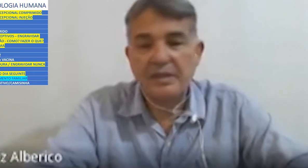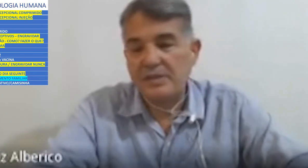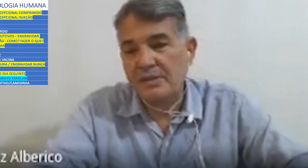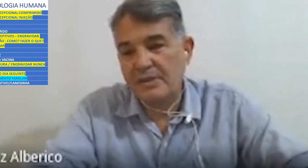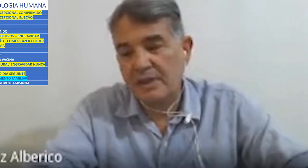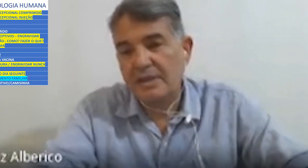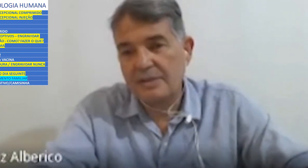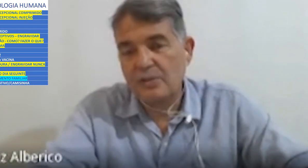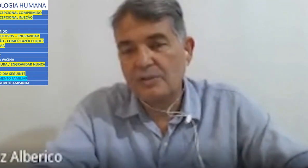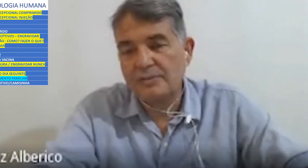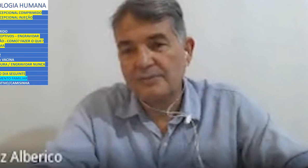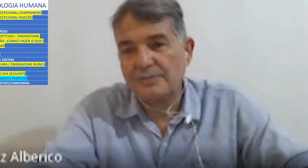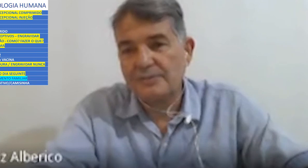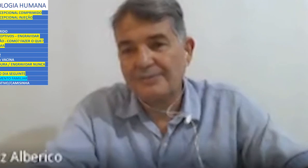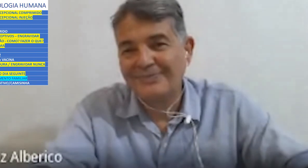seguinte. Aí lascou.